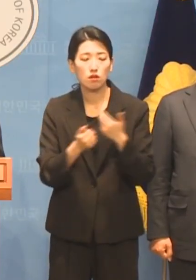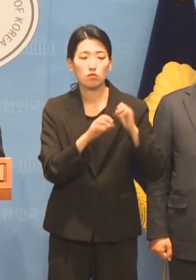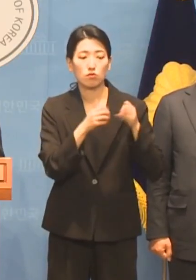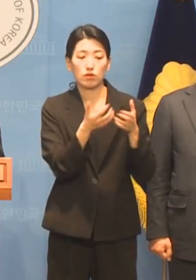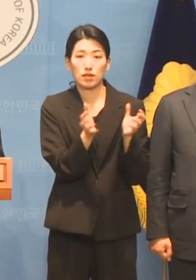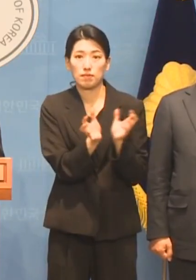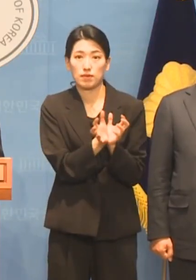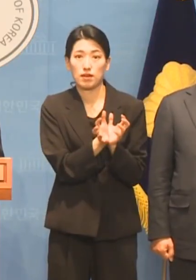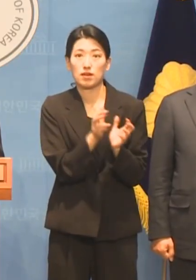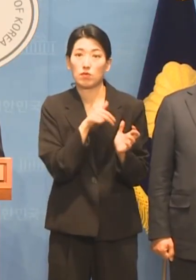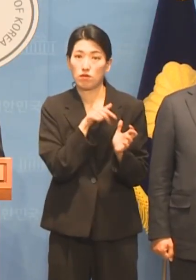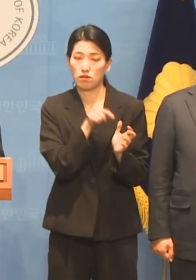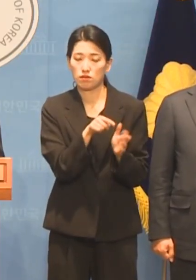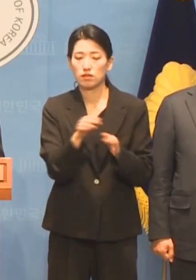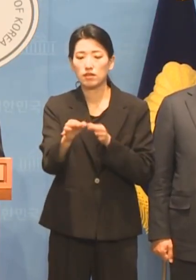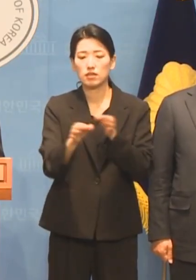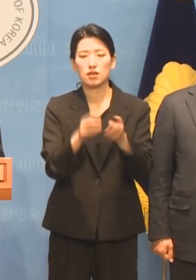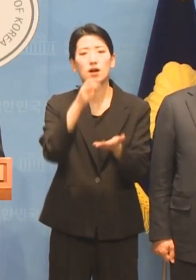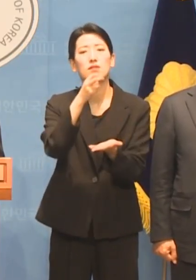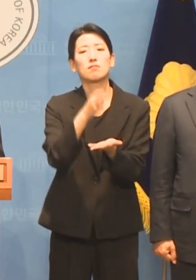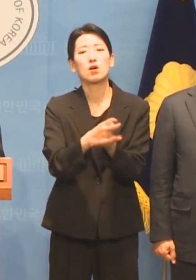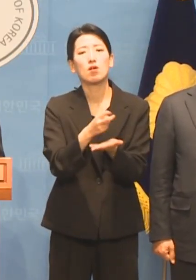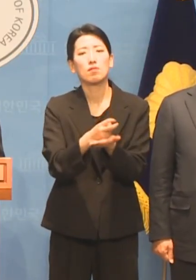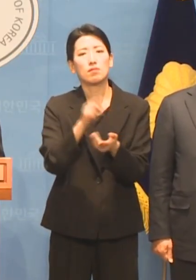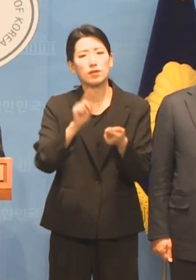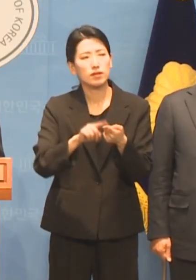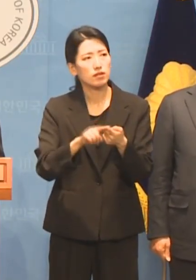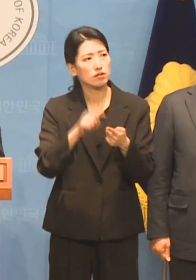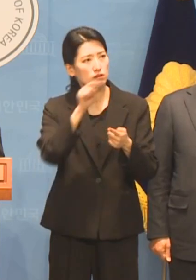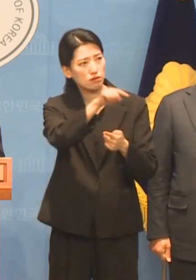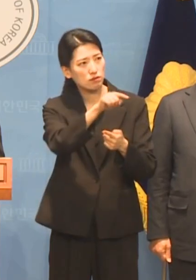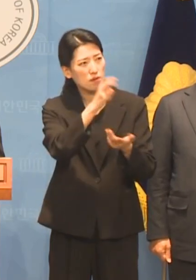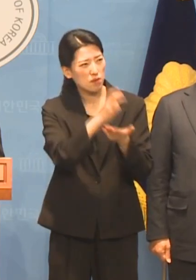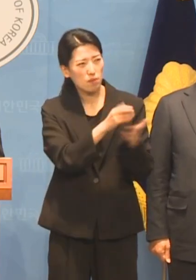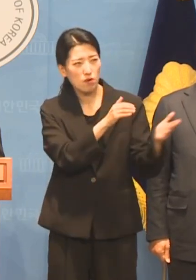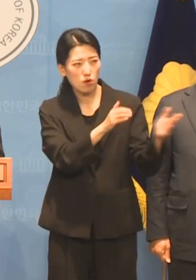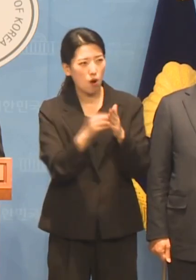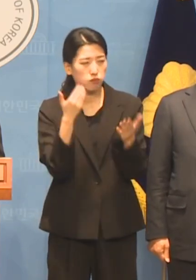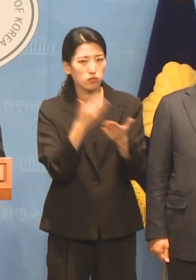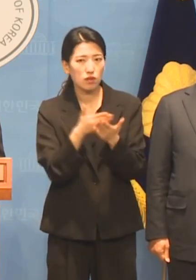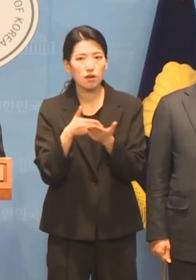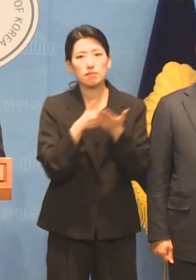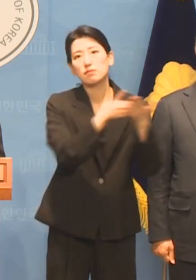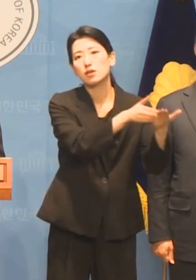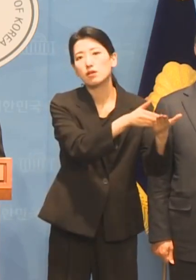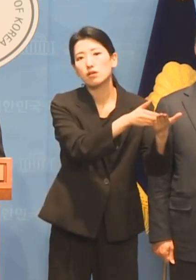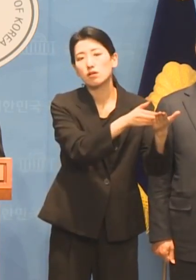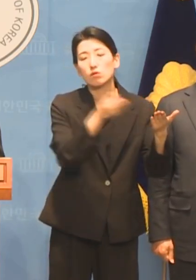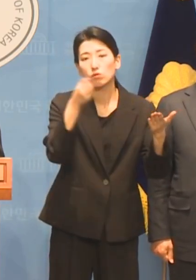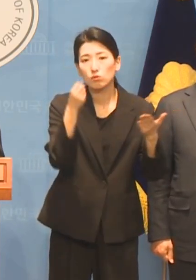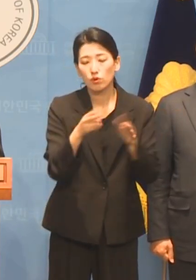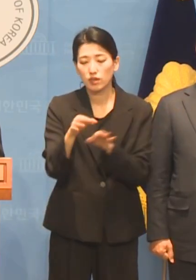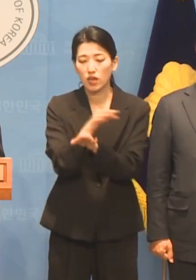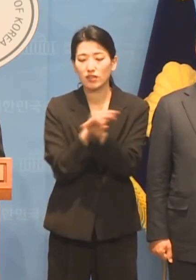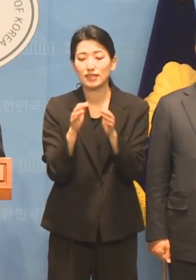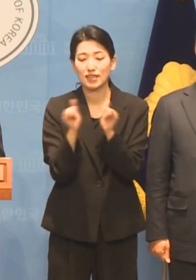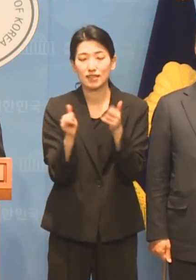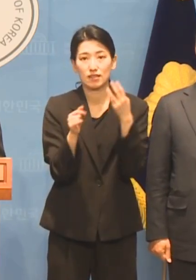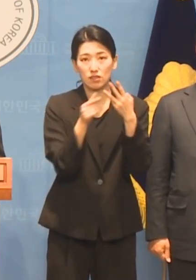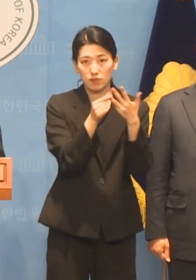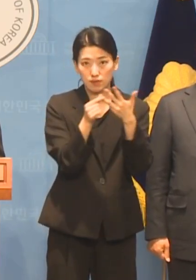의원의 소개로 상법 개정안에 대한 제2요구권 행사 건의 경제 8단체 공동성명이